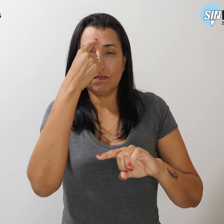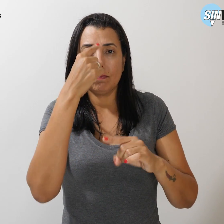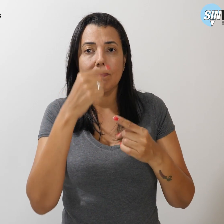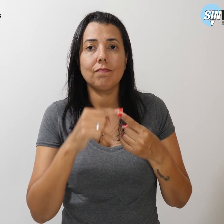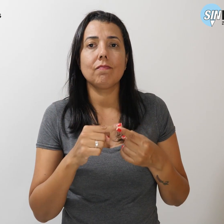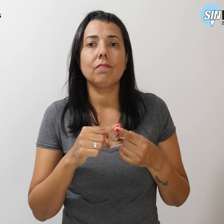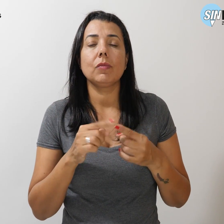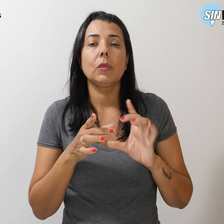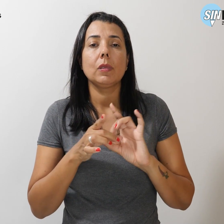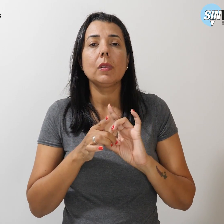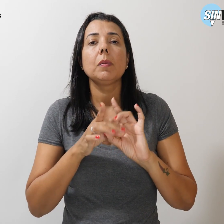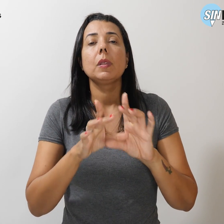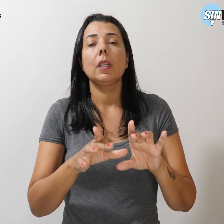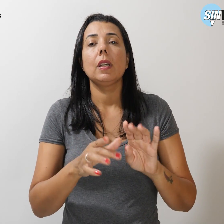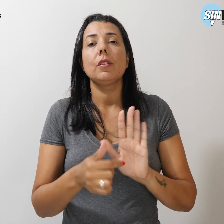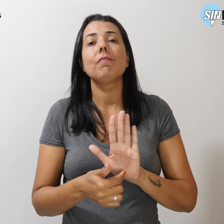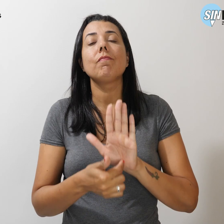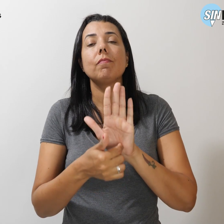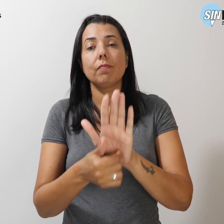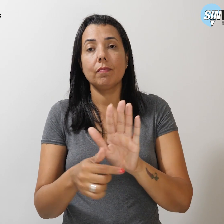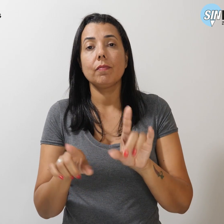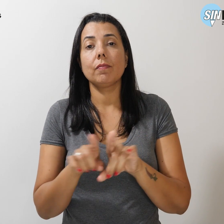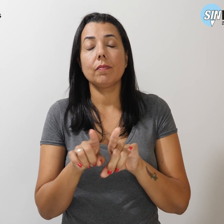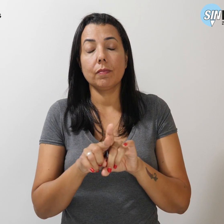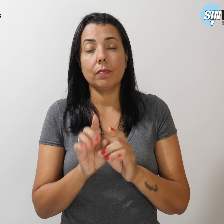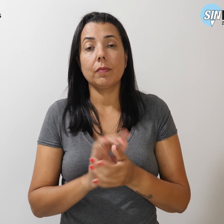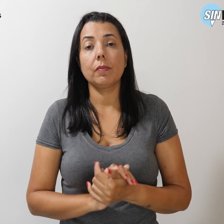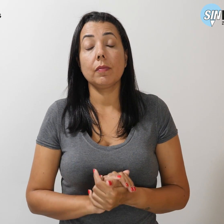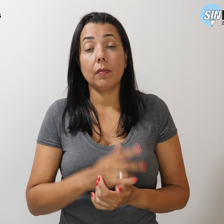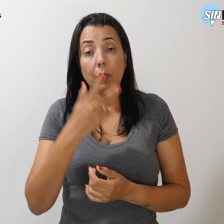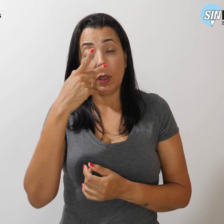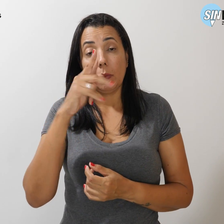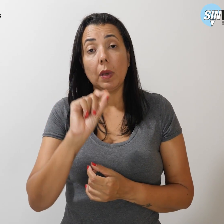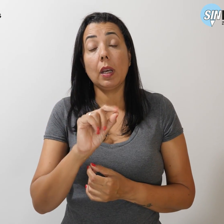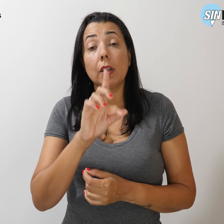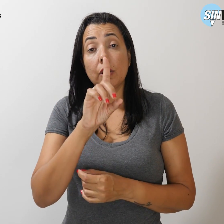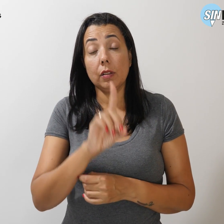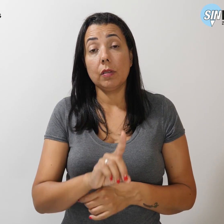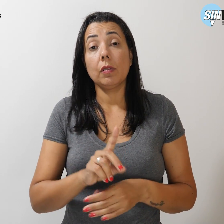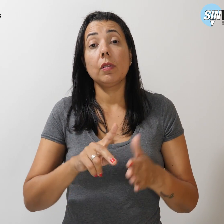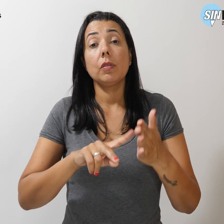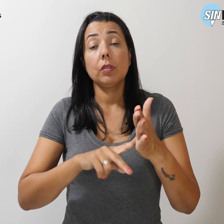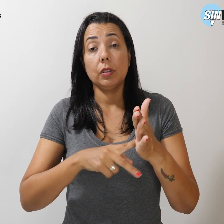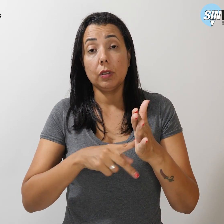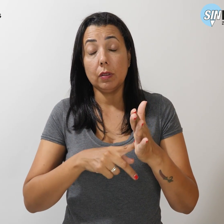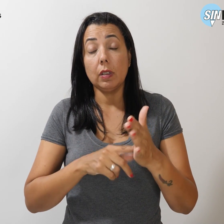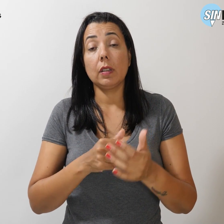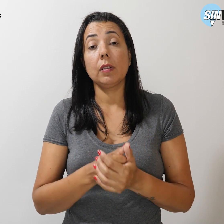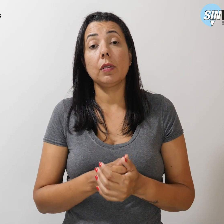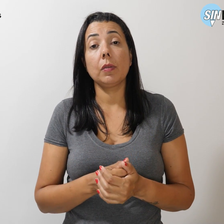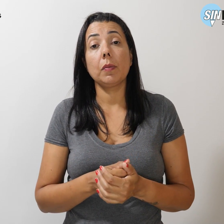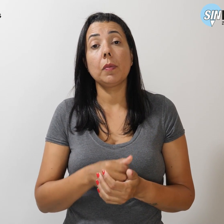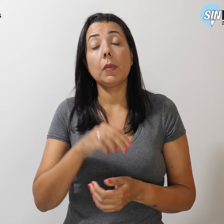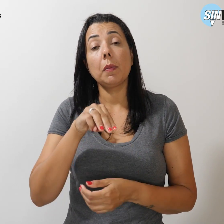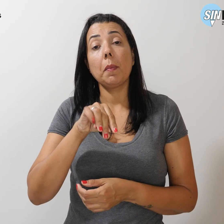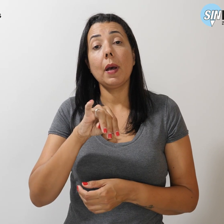a liberdade de expressão. Para a diretora do Sinpro-DF, Márcia Gilda,